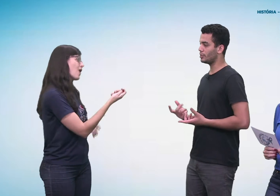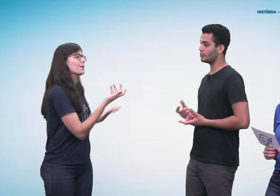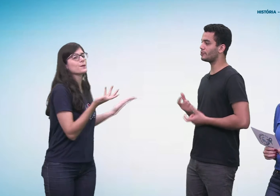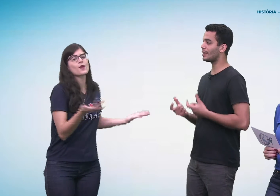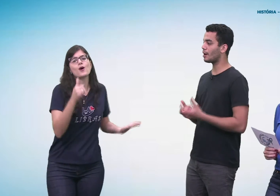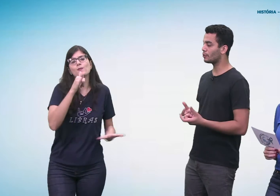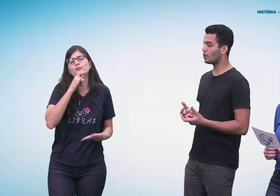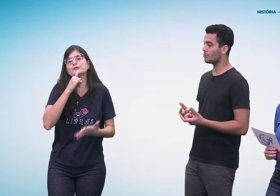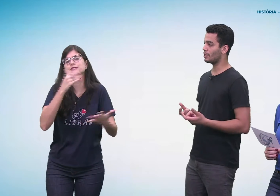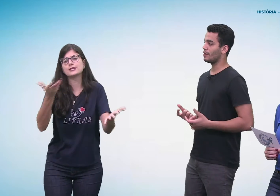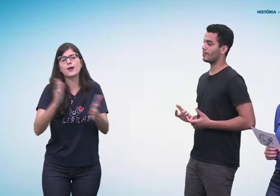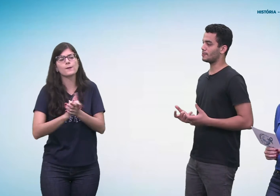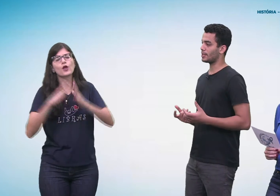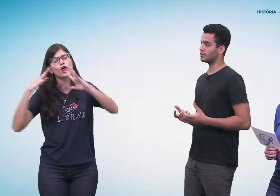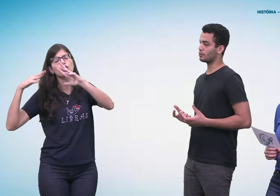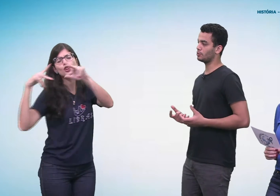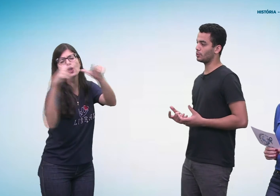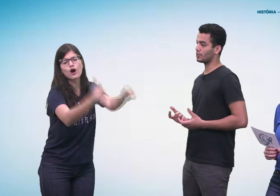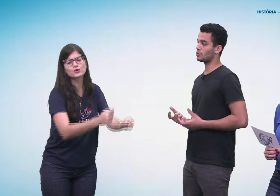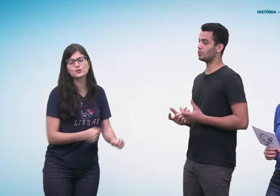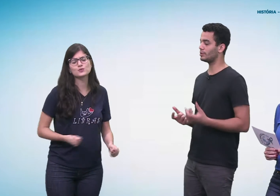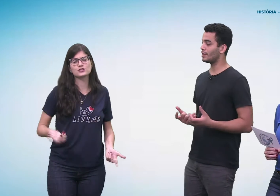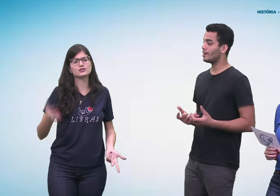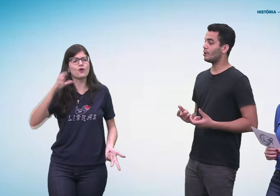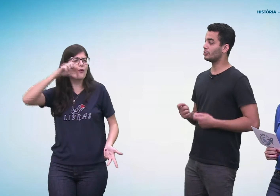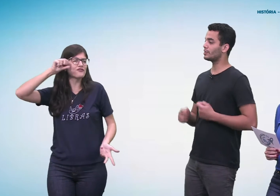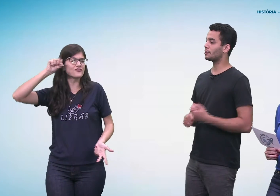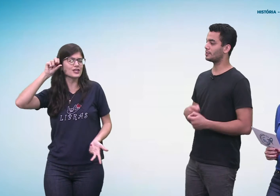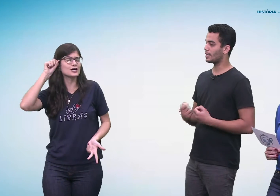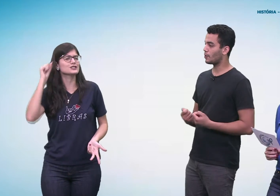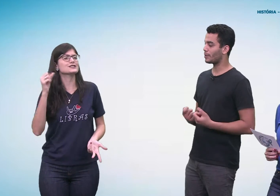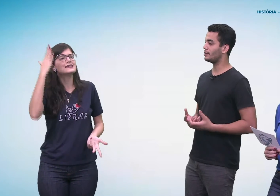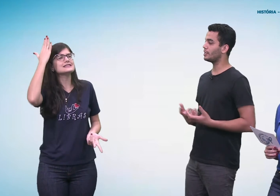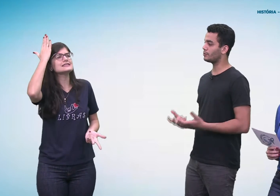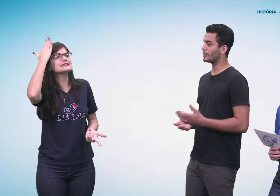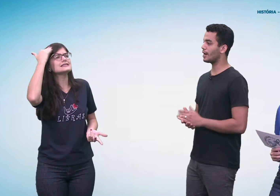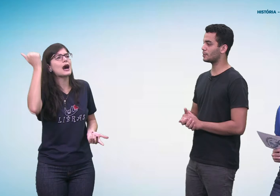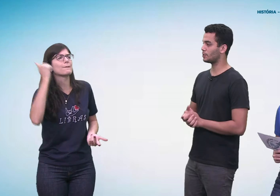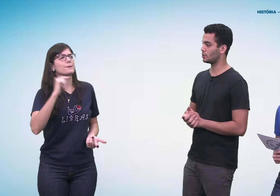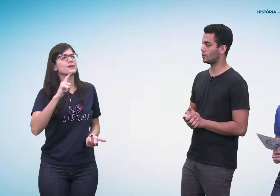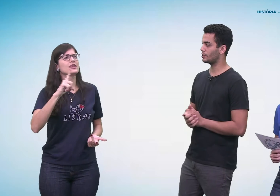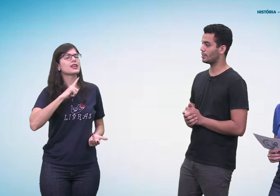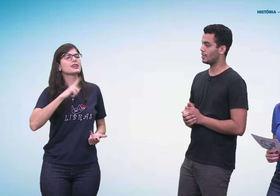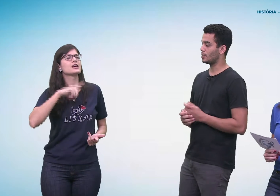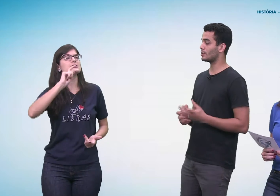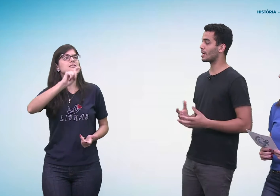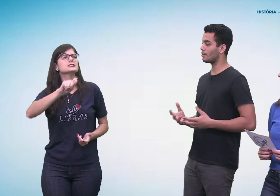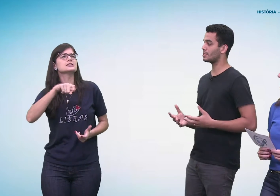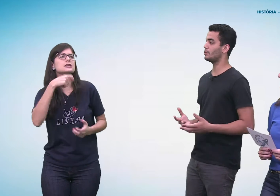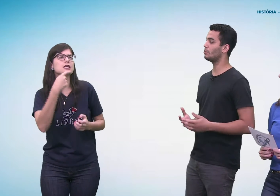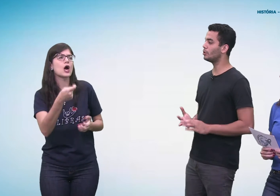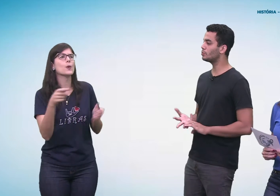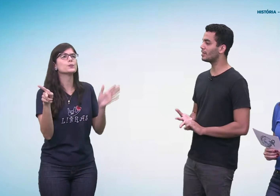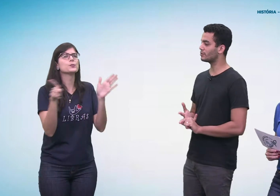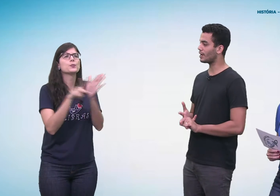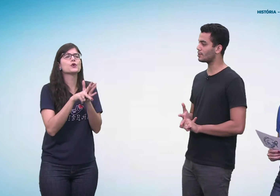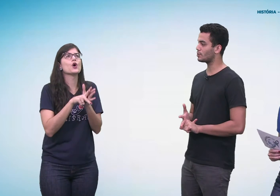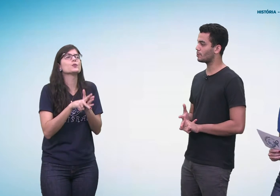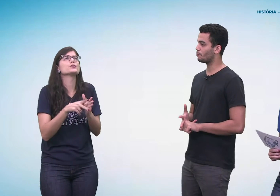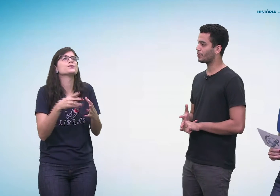ouvinte falar o nome. Faz parte da cultura surda usar o sinal para identificar as pessoas. Isso acaba sendo muito mais fácil.